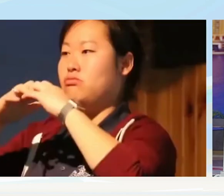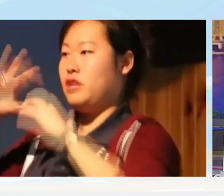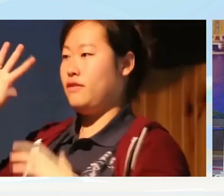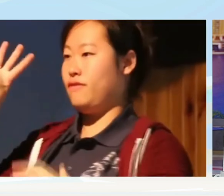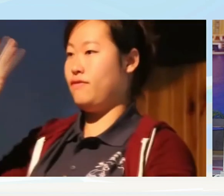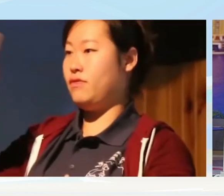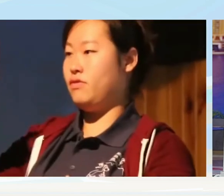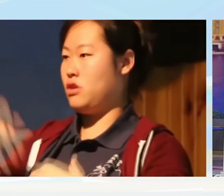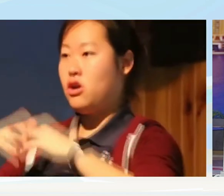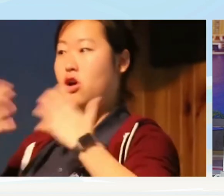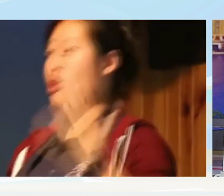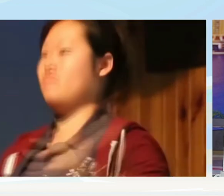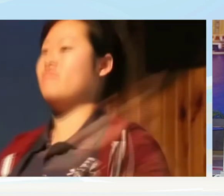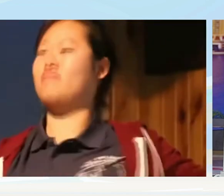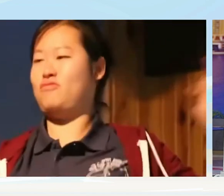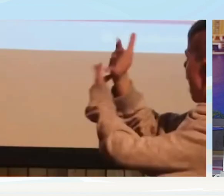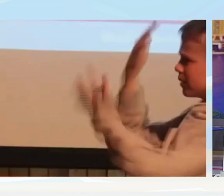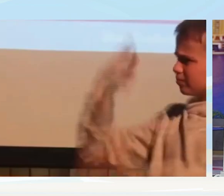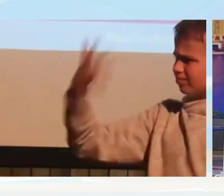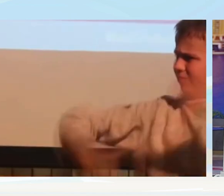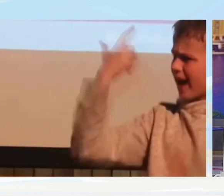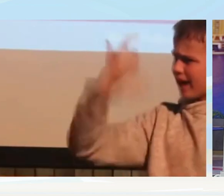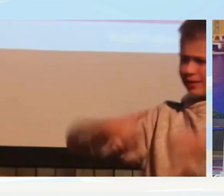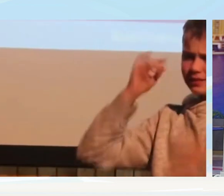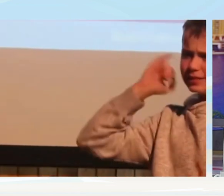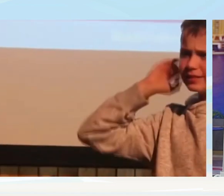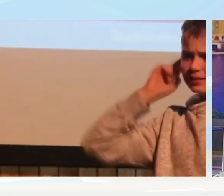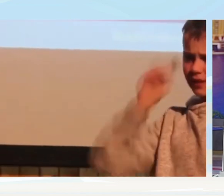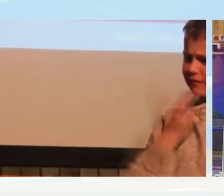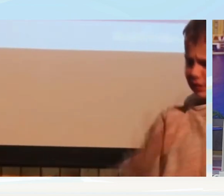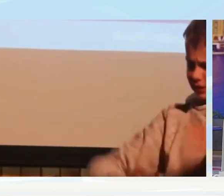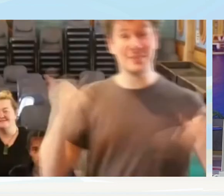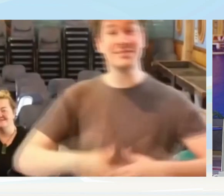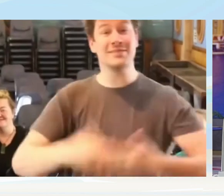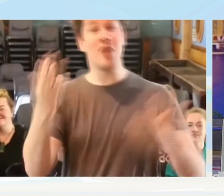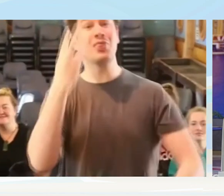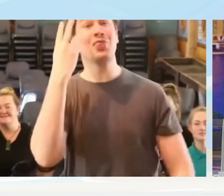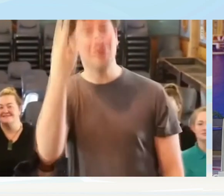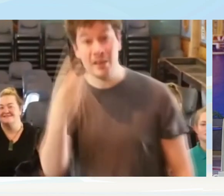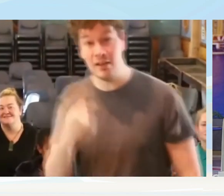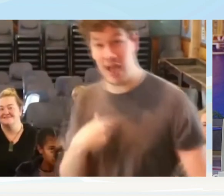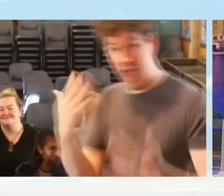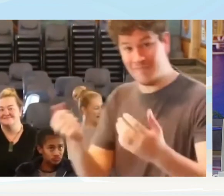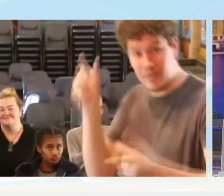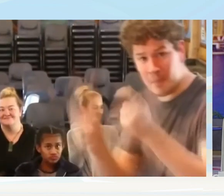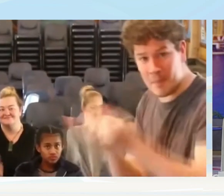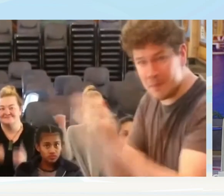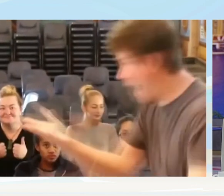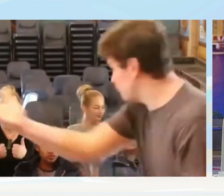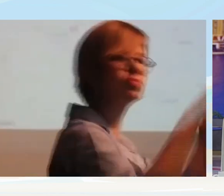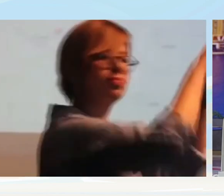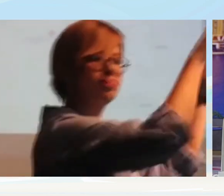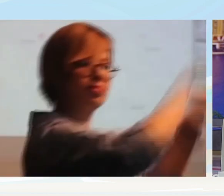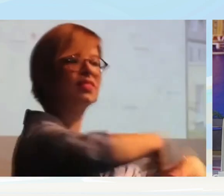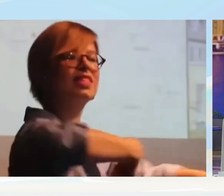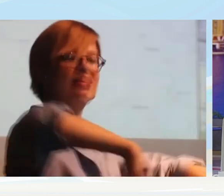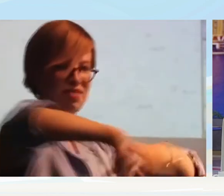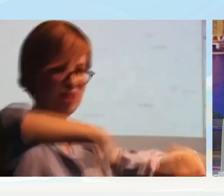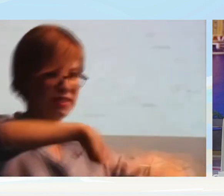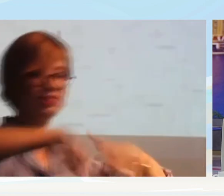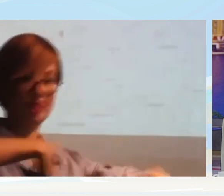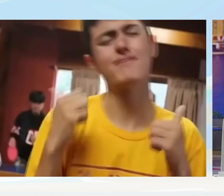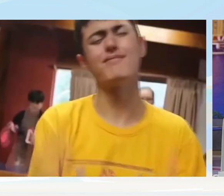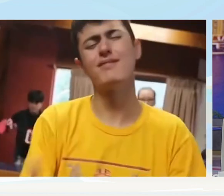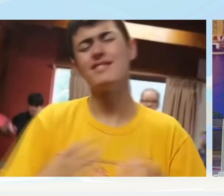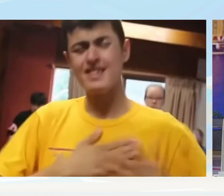وانا هتكلم عن مصر. احنا في مصر في فوق 7 مليون اصم موجودين داخل مصر، ومصر